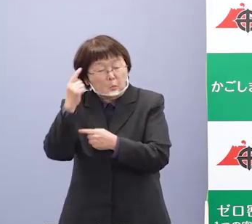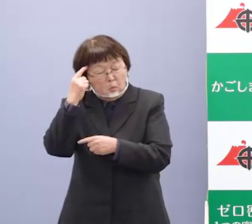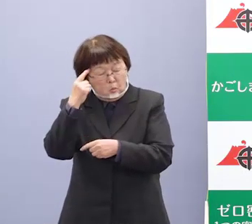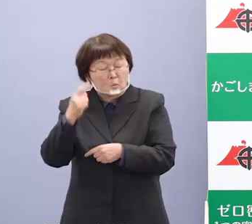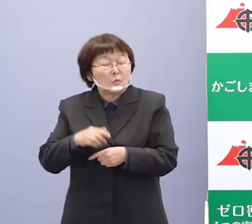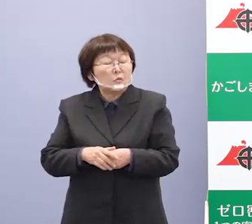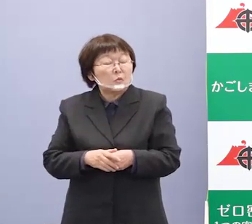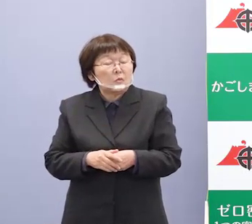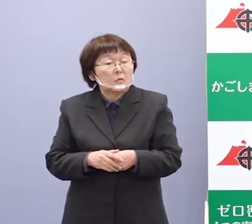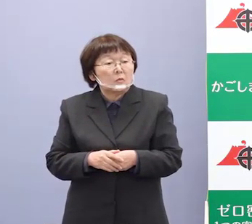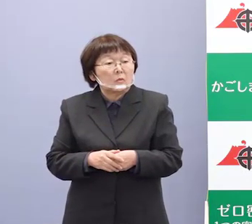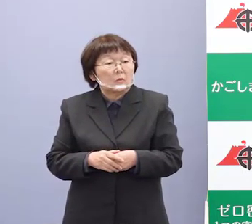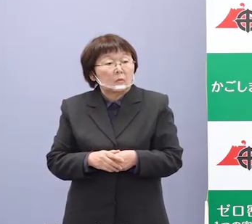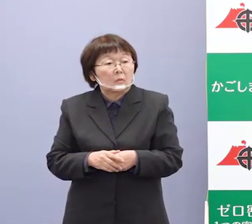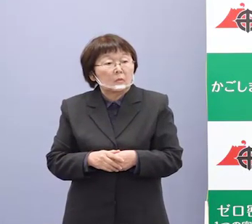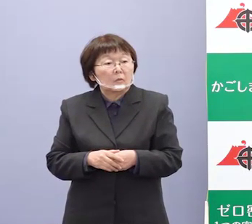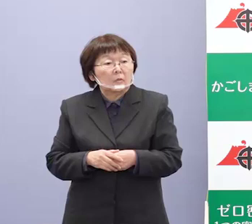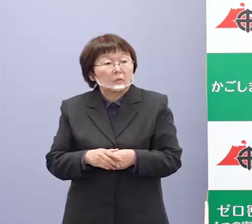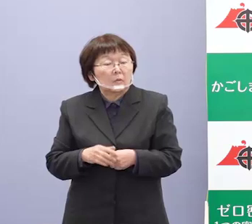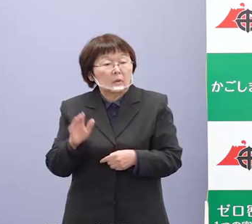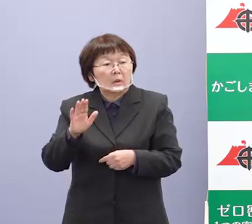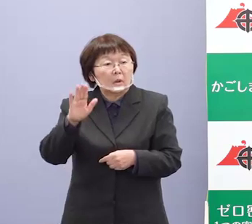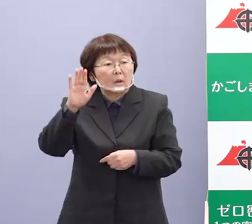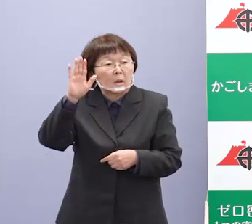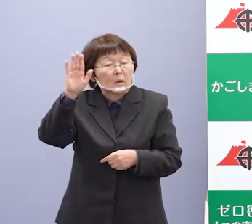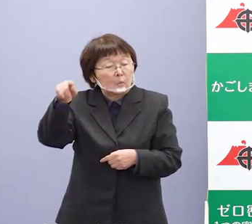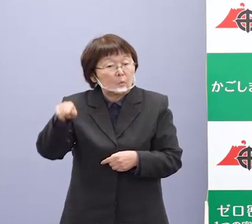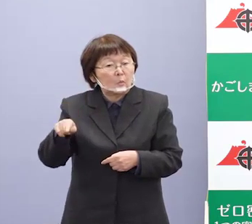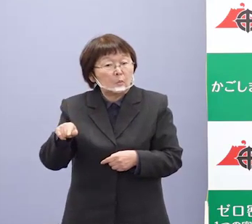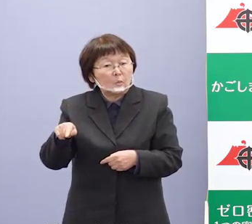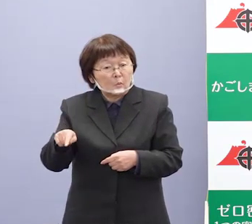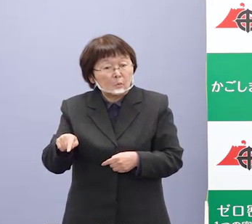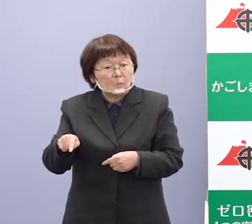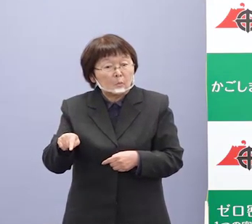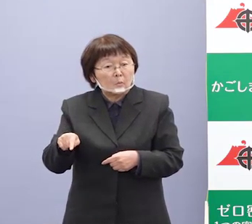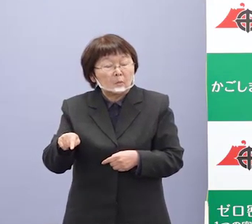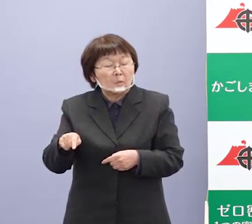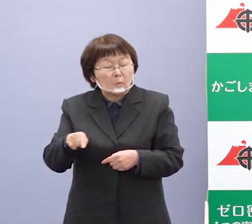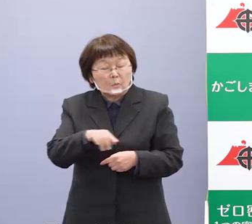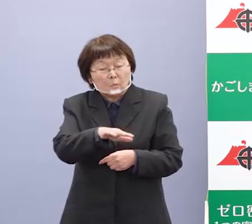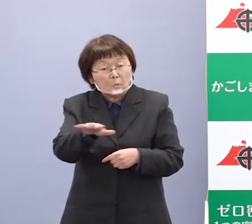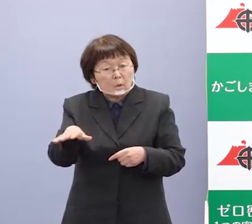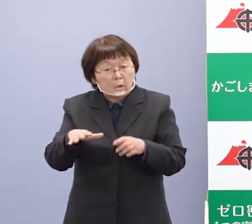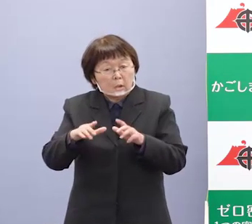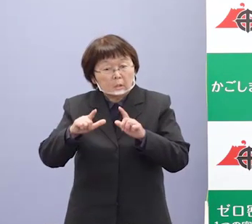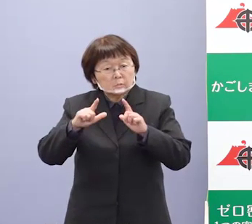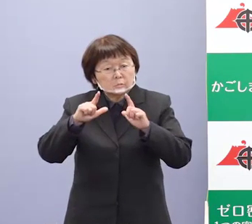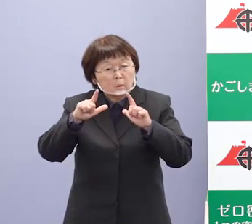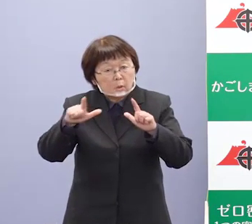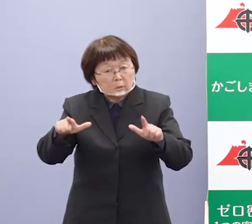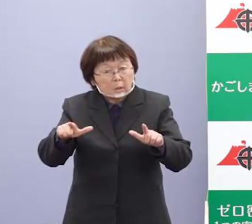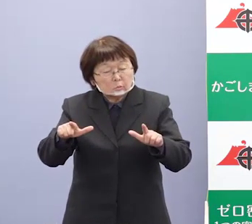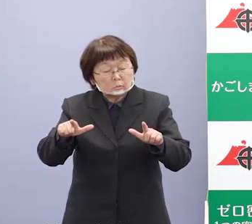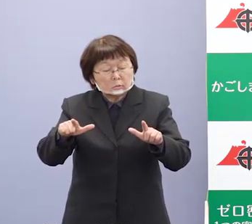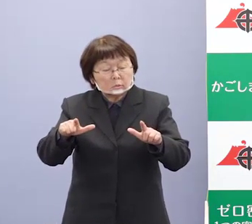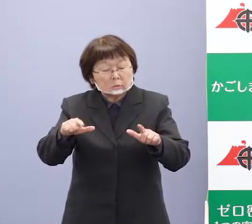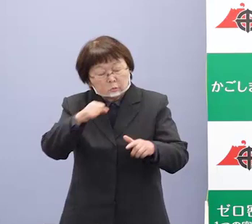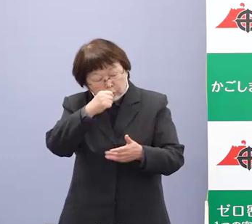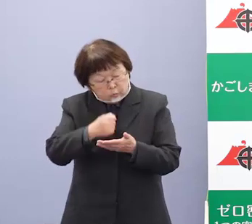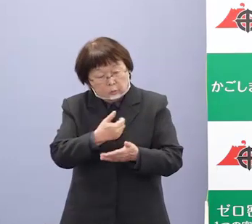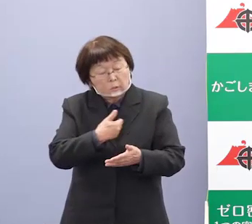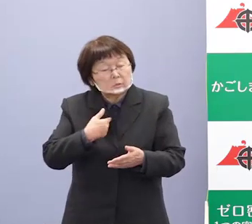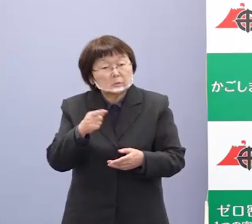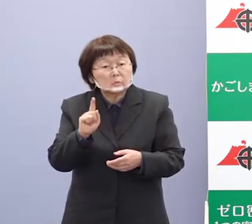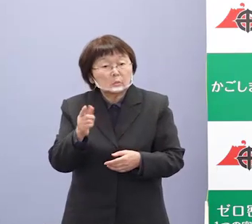が、まあ、市長として、まあ、今後そういった主張が、まあ、十分に伝わっていく、まあ、自信があるのか、それともやっぱ